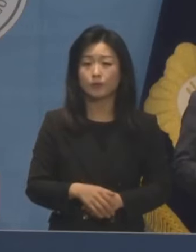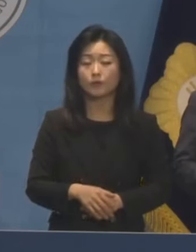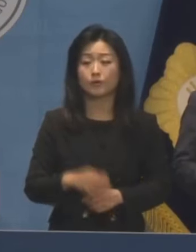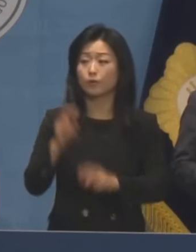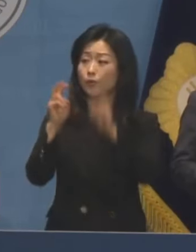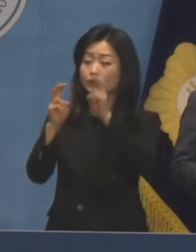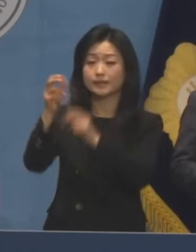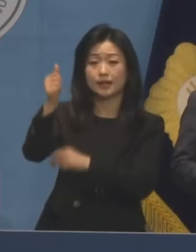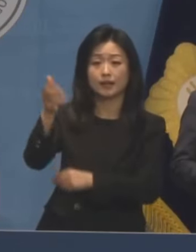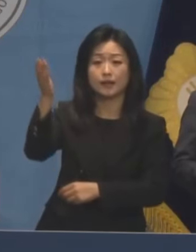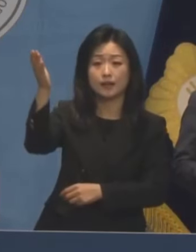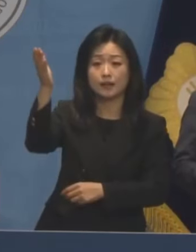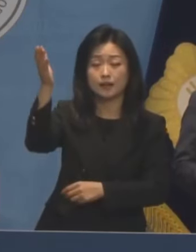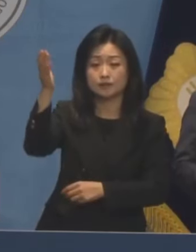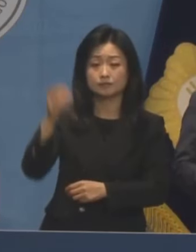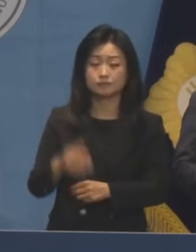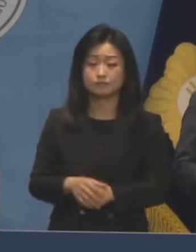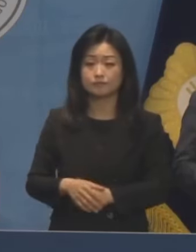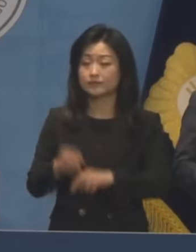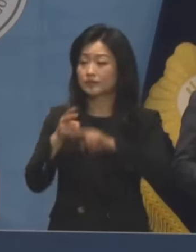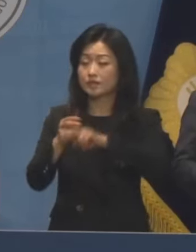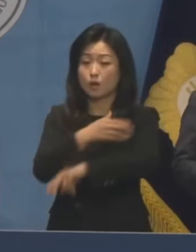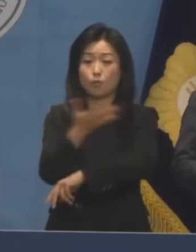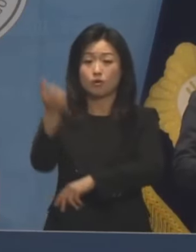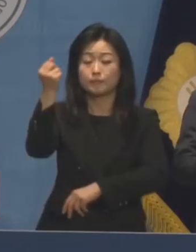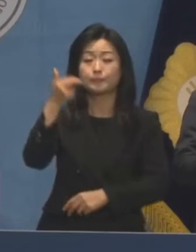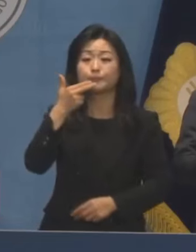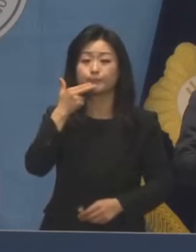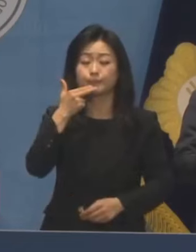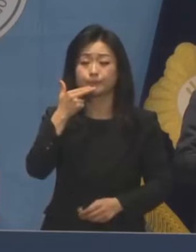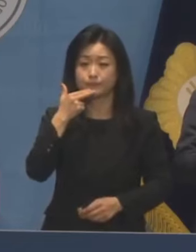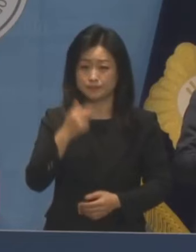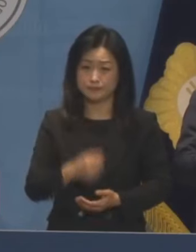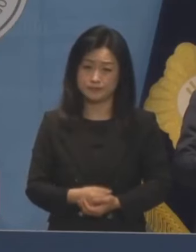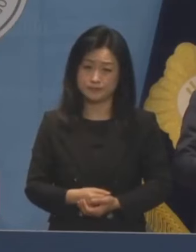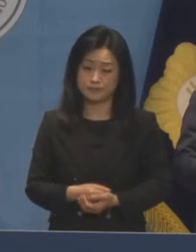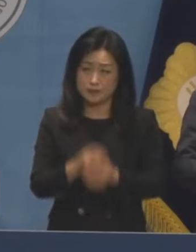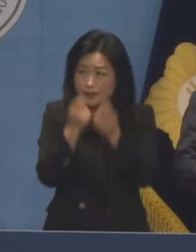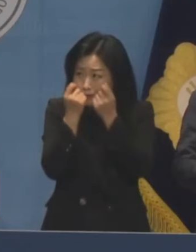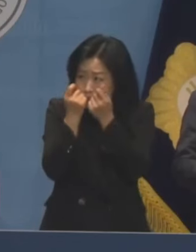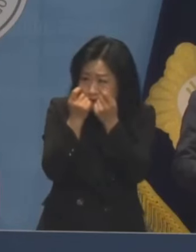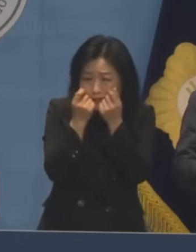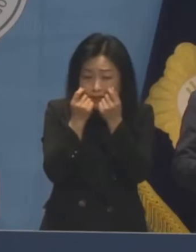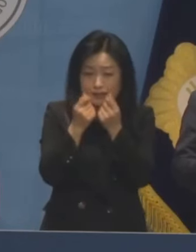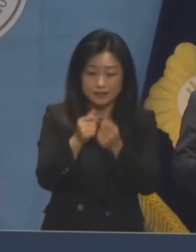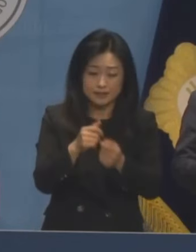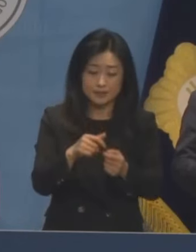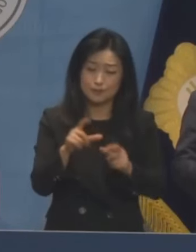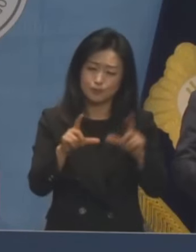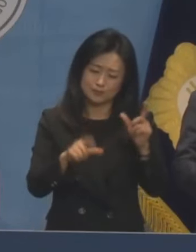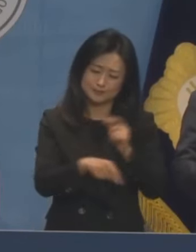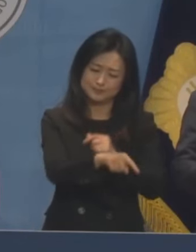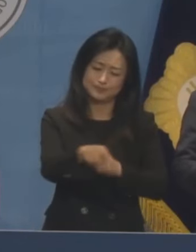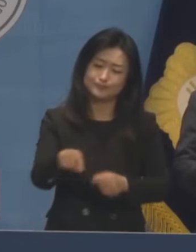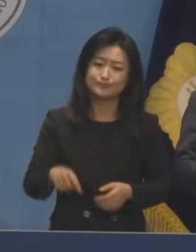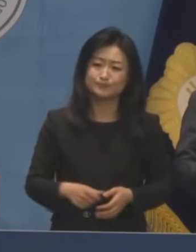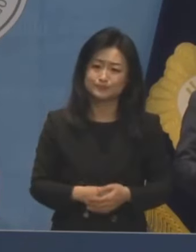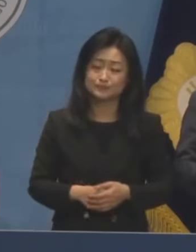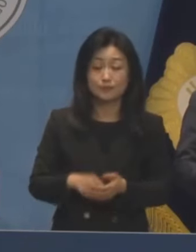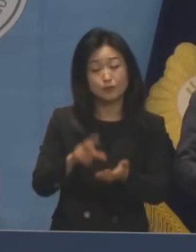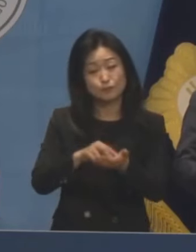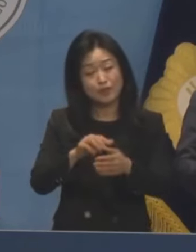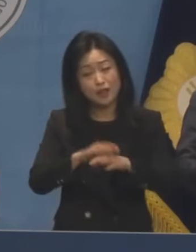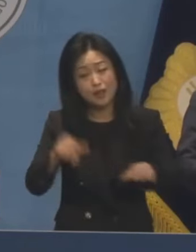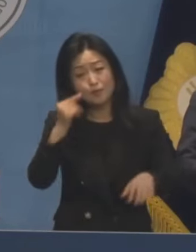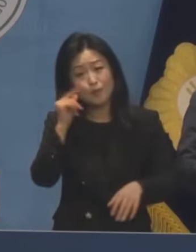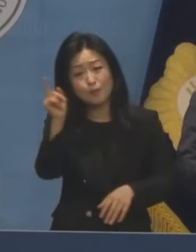경영진은 아무도 재량권을 갖고 있지 못해 눈치만 보고 있었습니다이 문제를